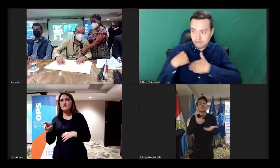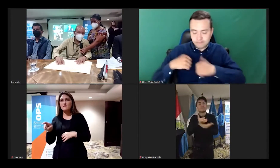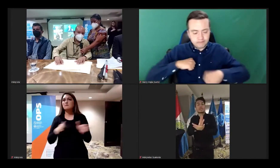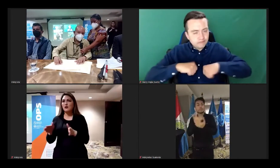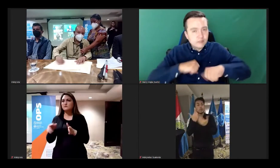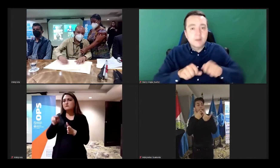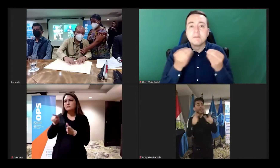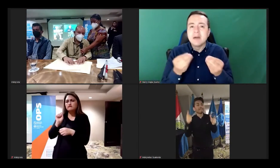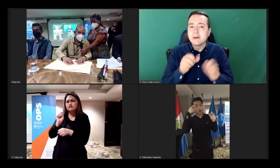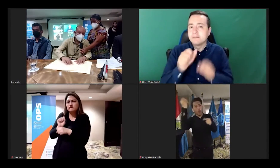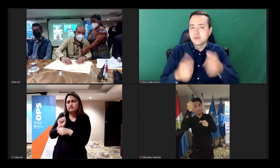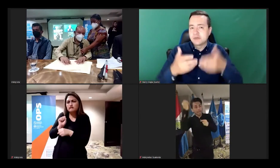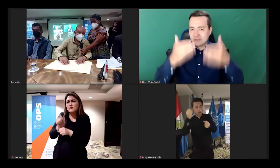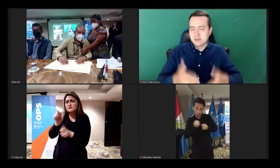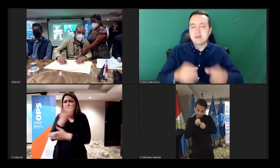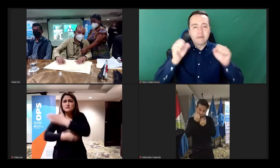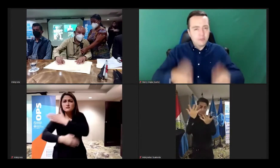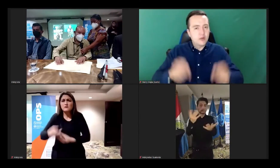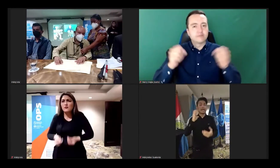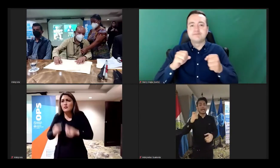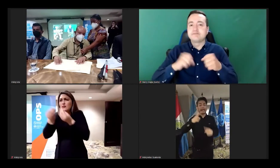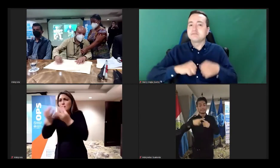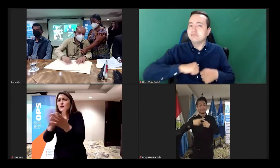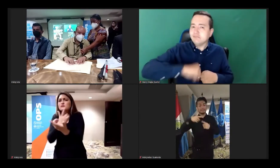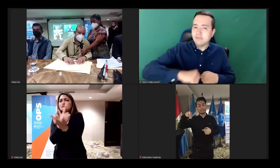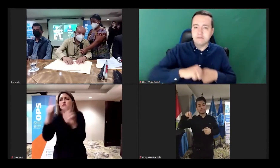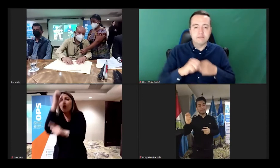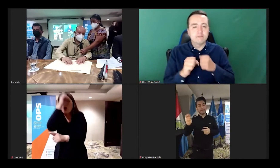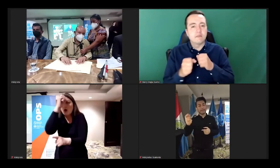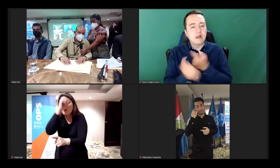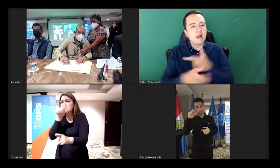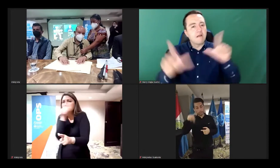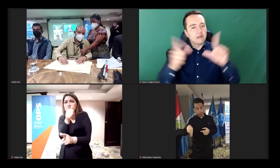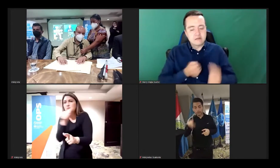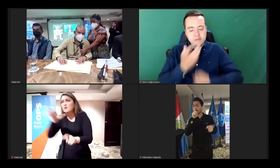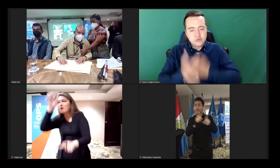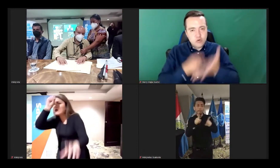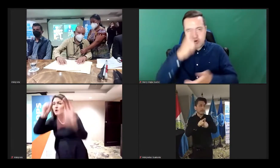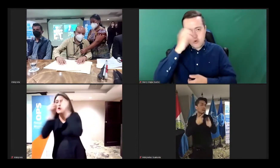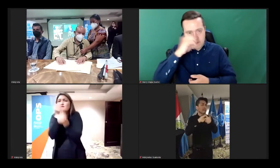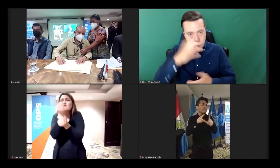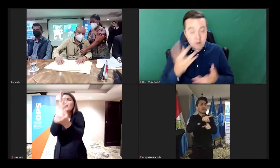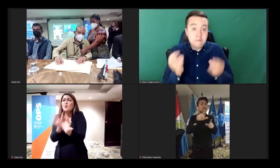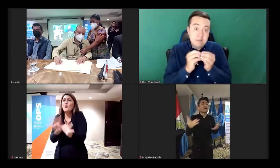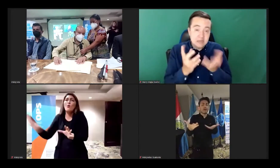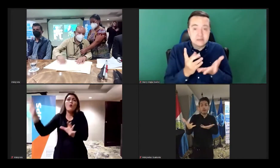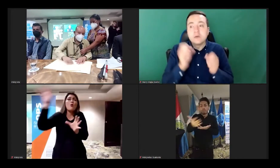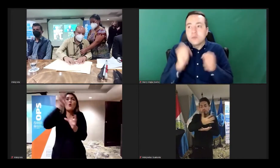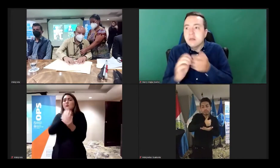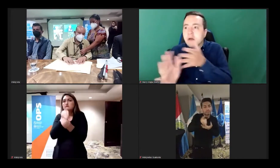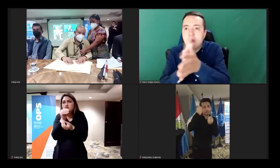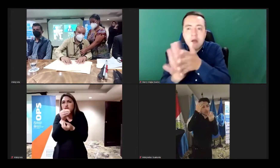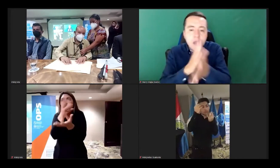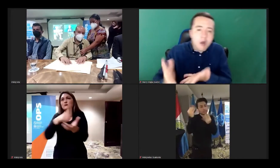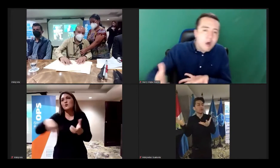de expresión y opinión, incluida la libertad de recabar, recibir, facilitar